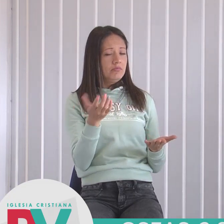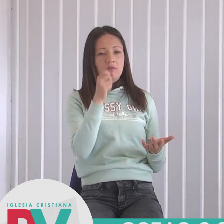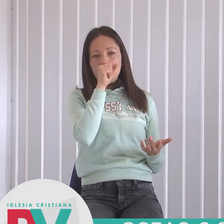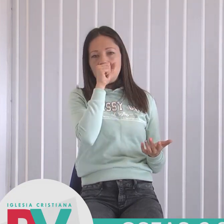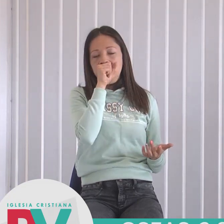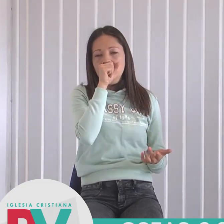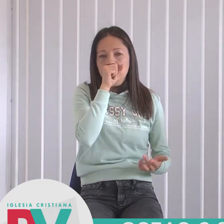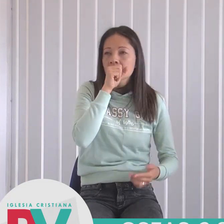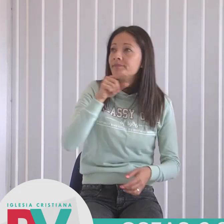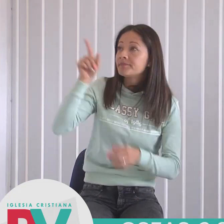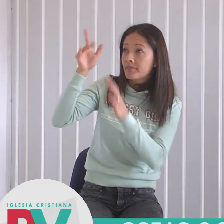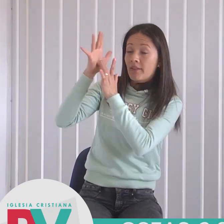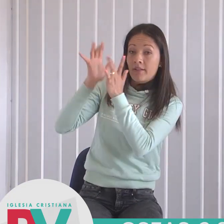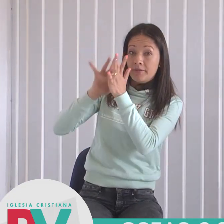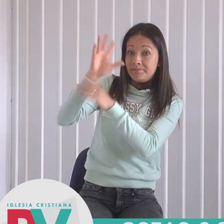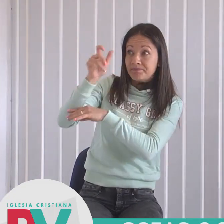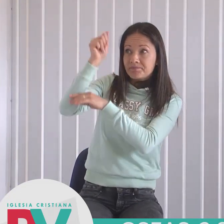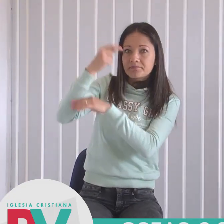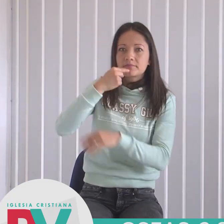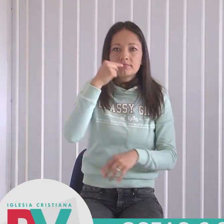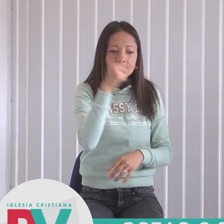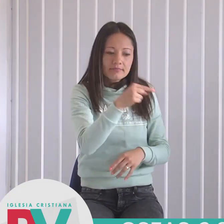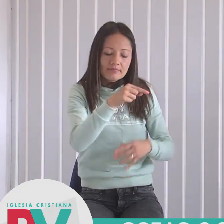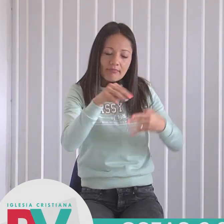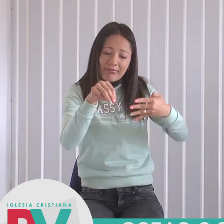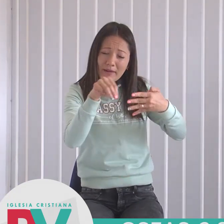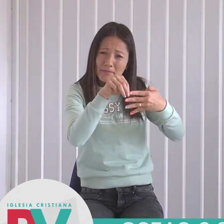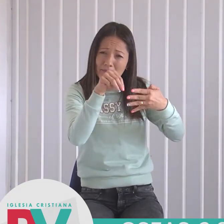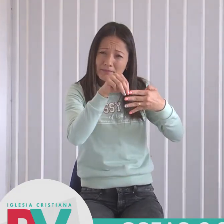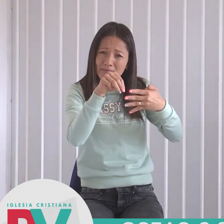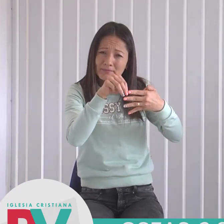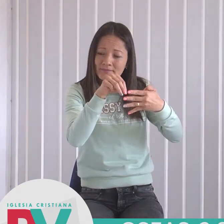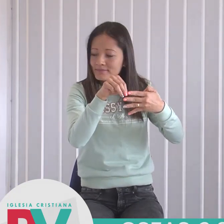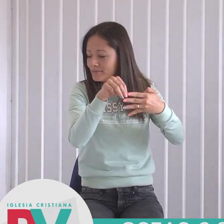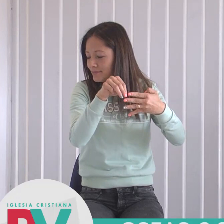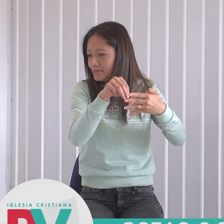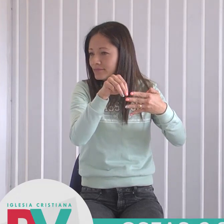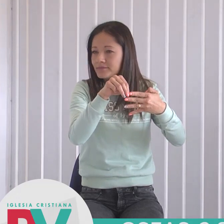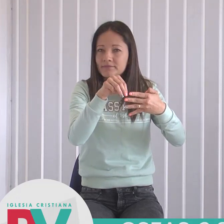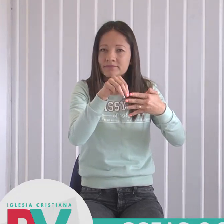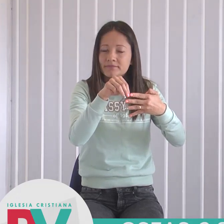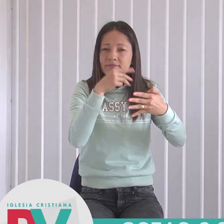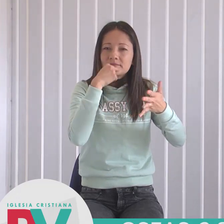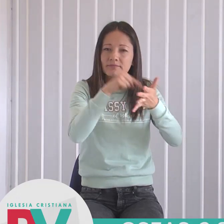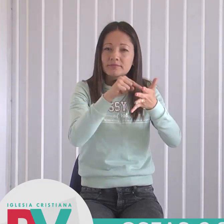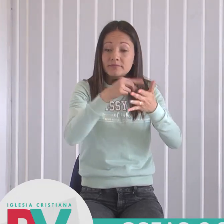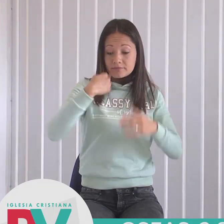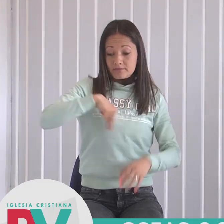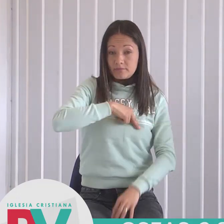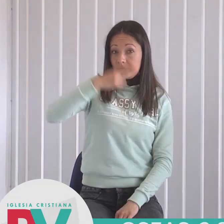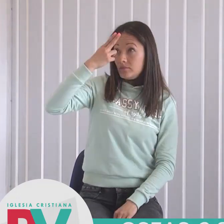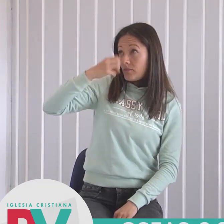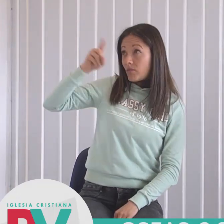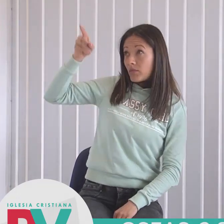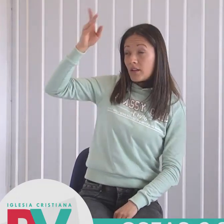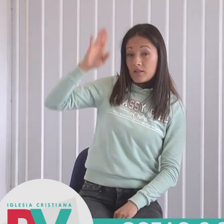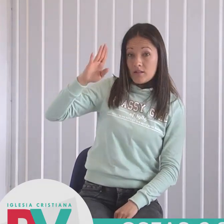¿Sabe qué dice el Señor Jesucristo? En el mismo texto de Mateo donde dice que si nosotros somos hijos de Dios, seamos